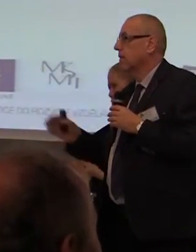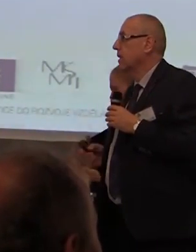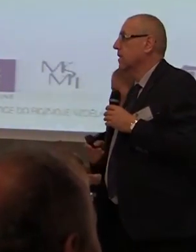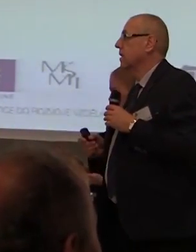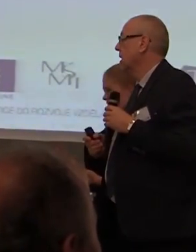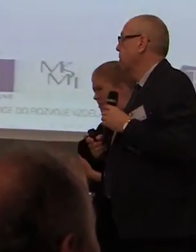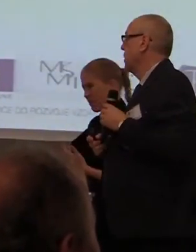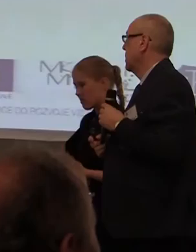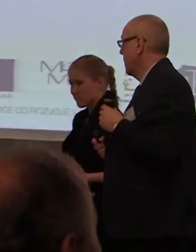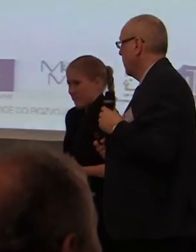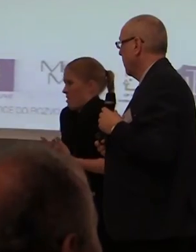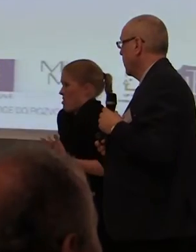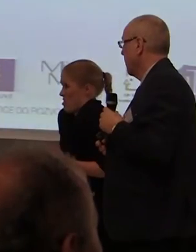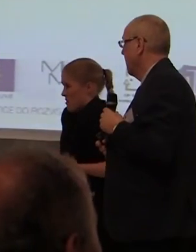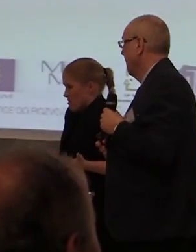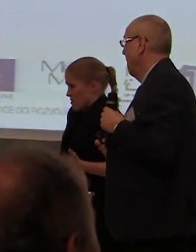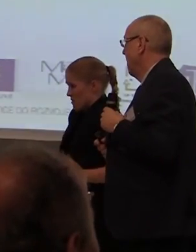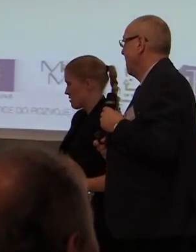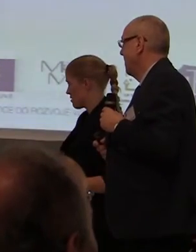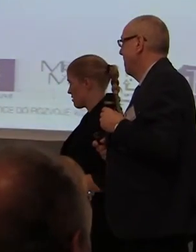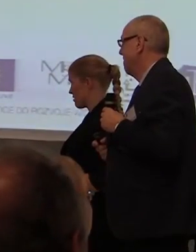jako se dobře, já jsem dneska nějaký poetický, paní